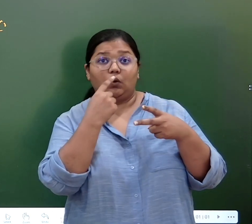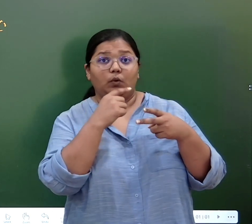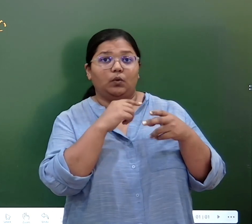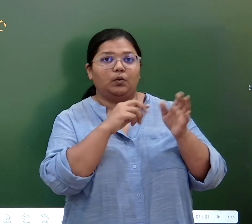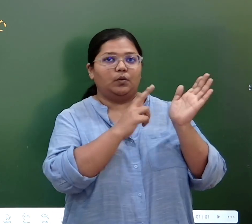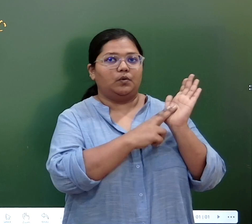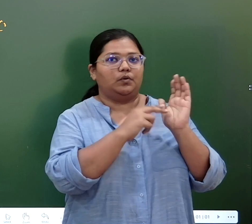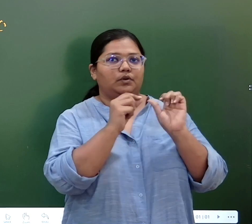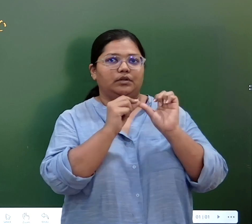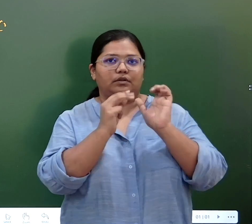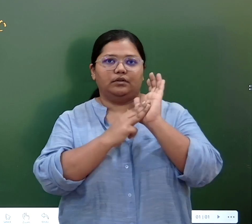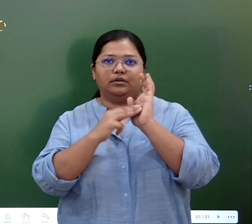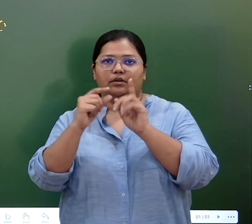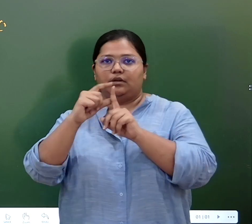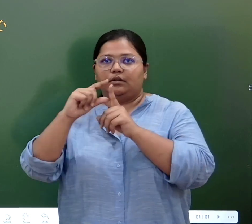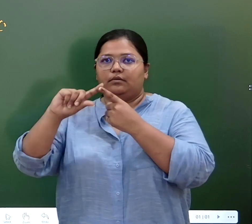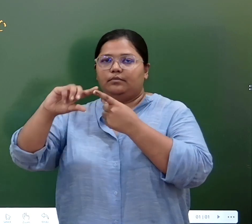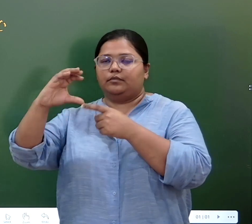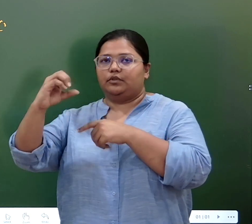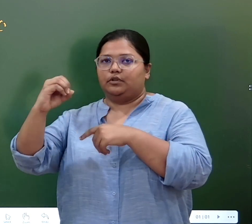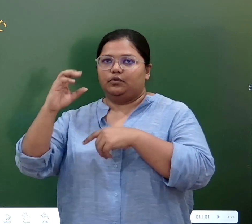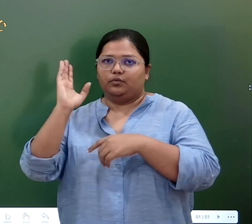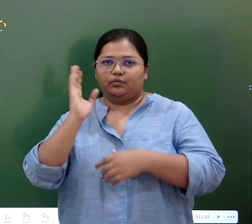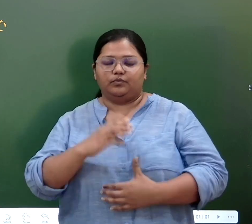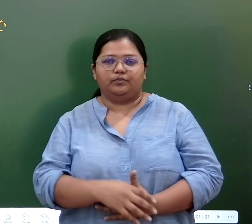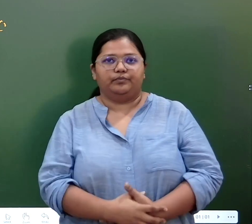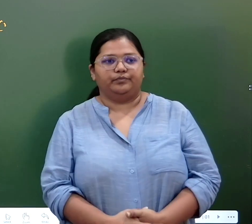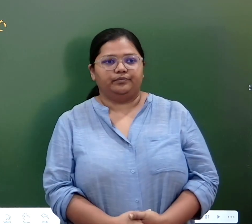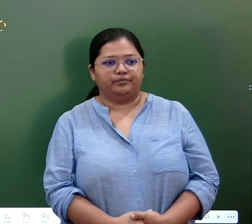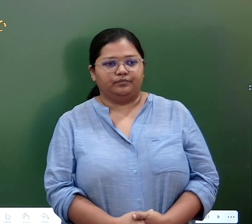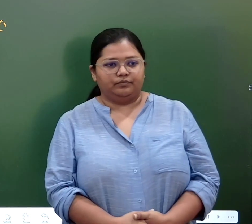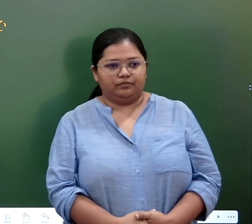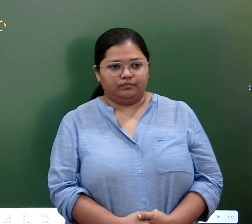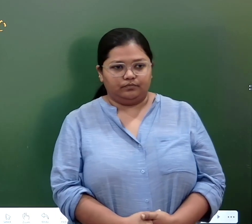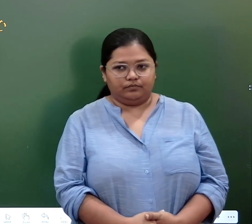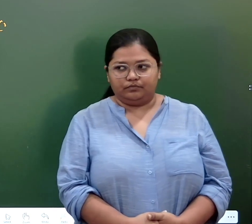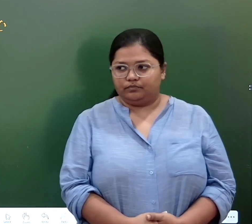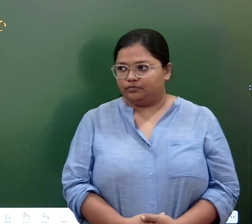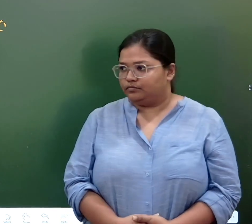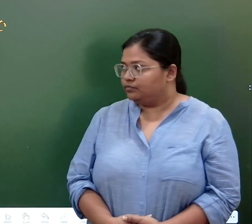नामदेव, नामदेव संत थे, ठीक। नामदेव,